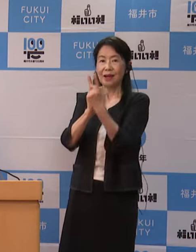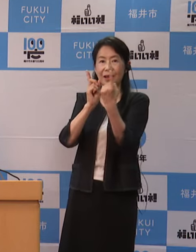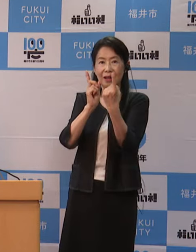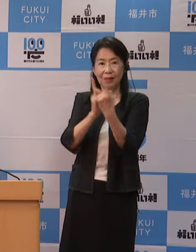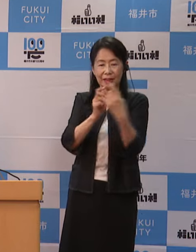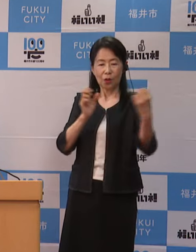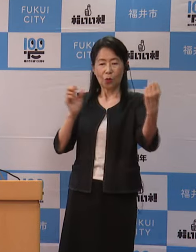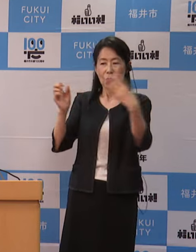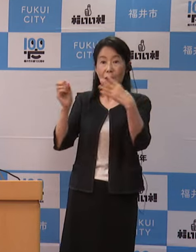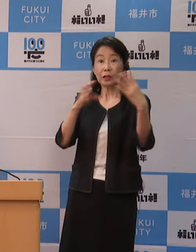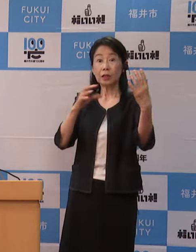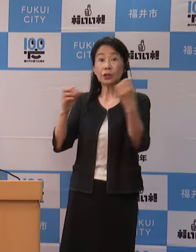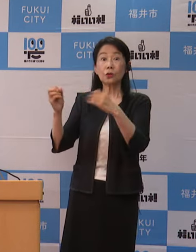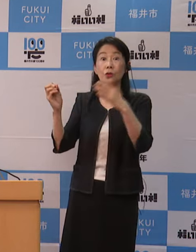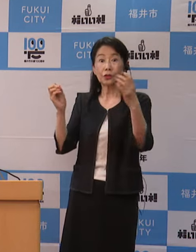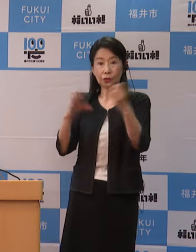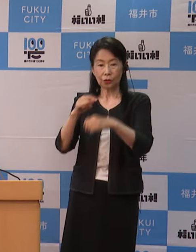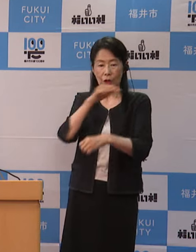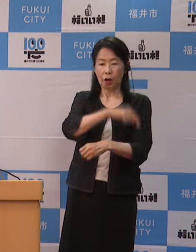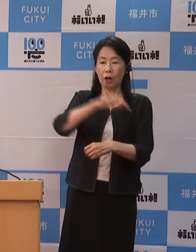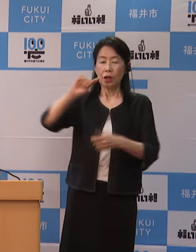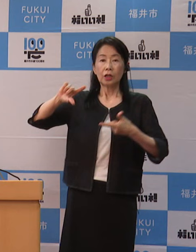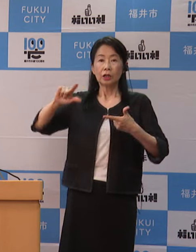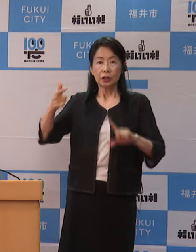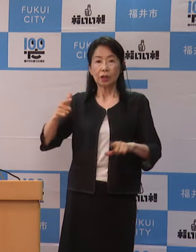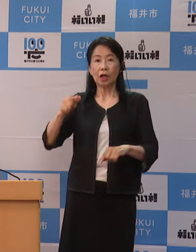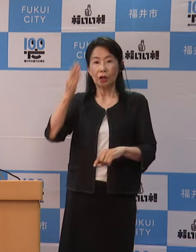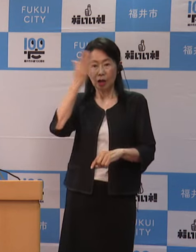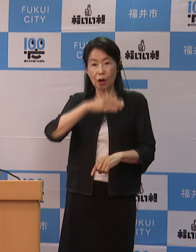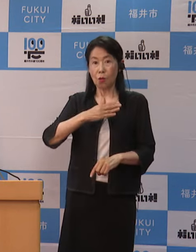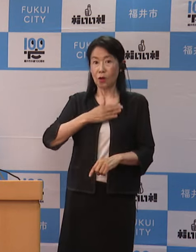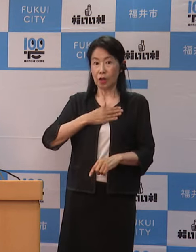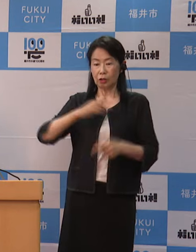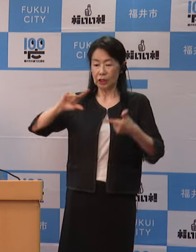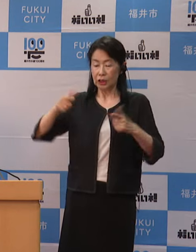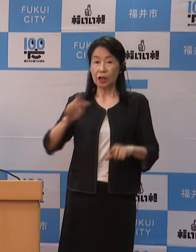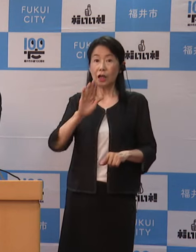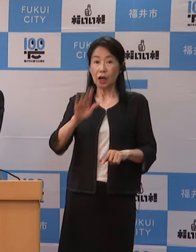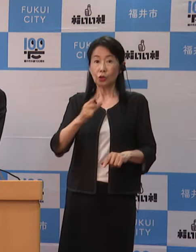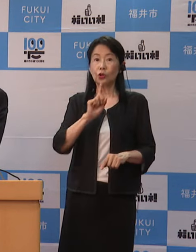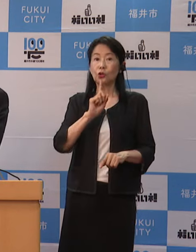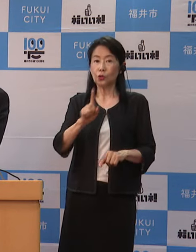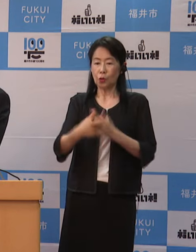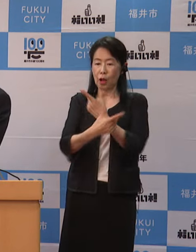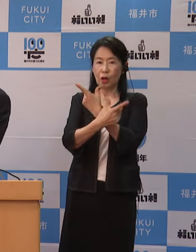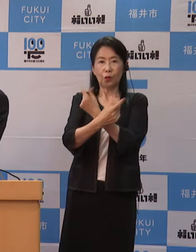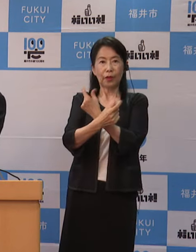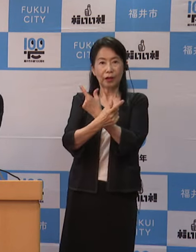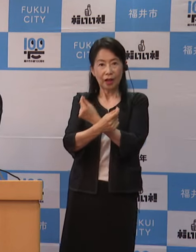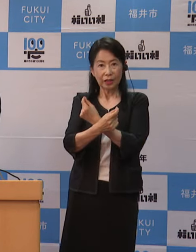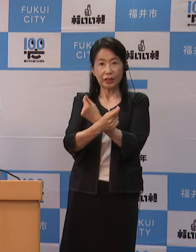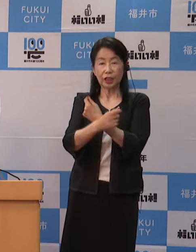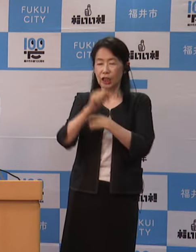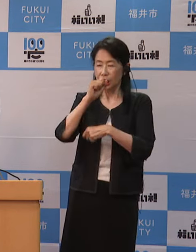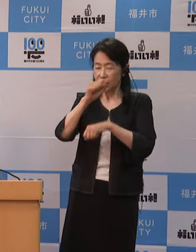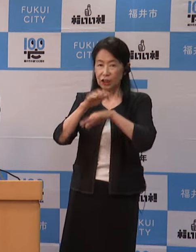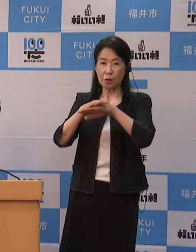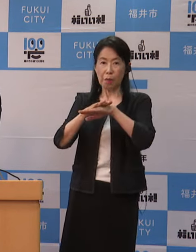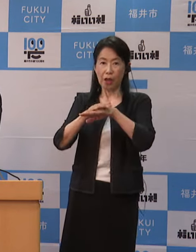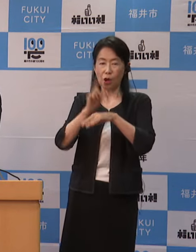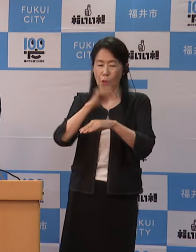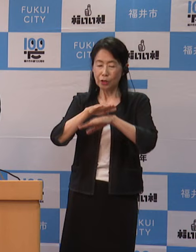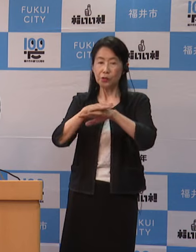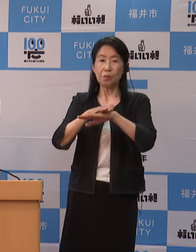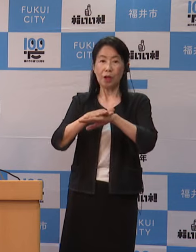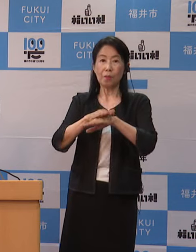をする中で、違いがどんどん分かってくるし、ということは違いあるということは、お互いにこういい部分も悪い部分もあるんじゃ